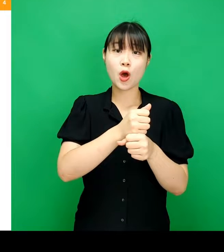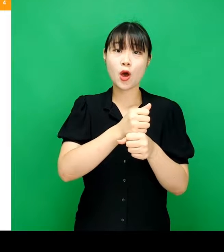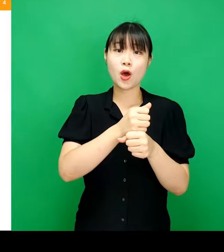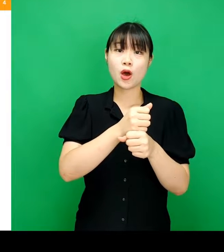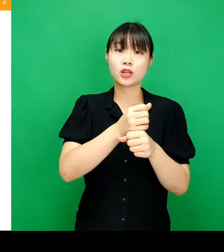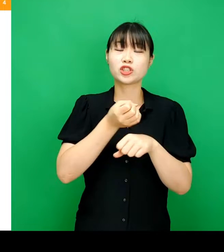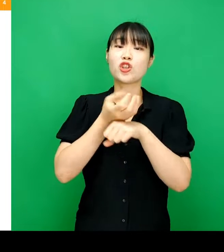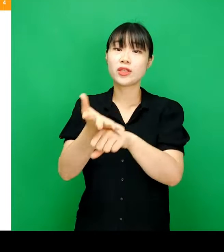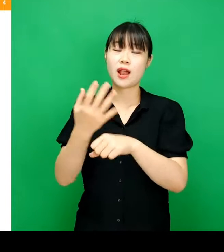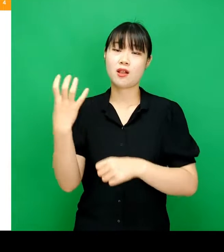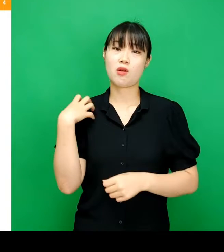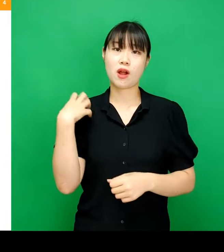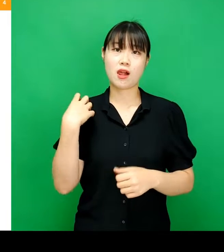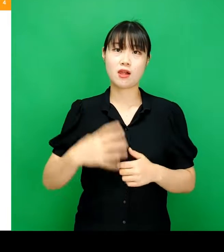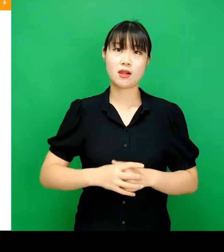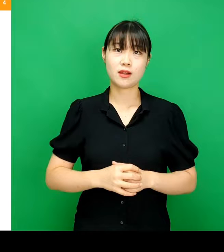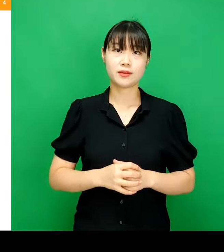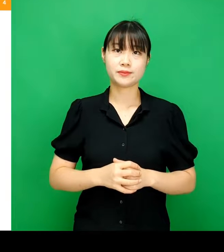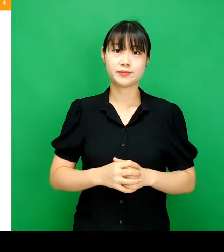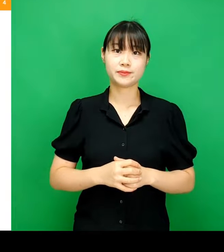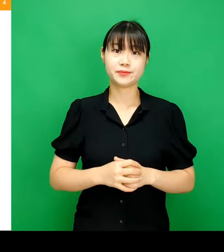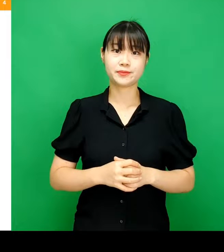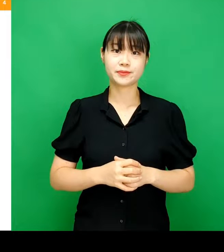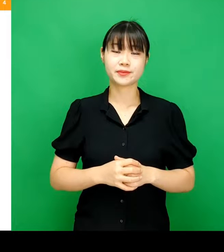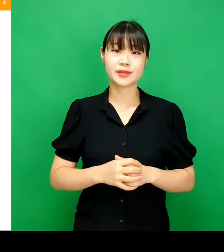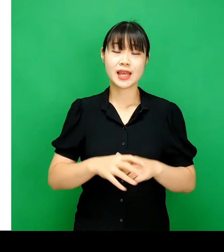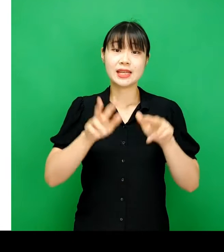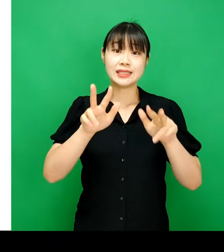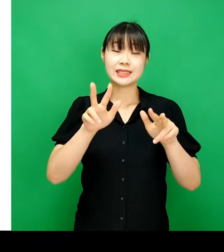구조화해서 메시지를 전달하는 역할을 합니다.